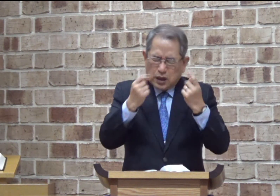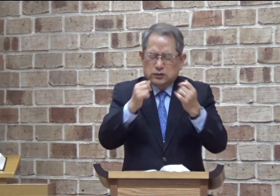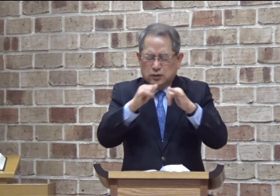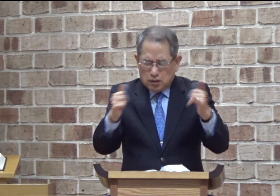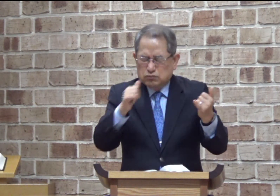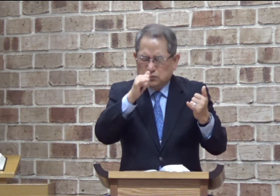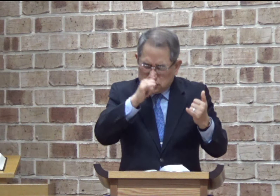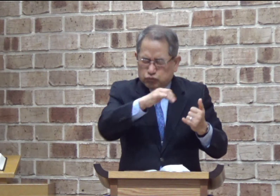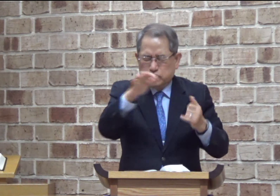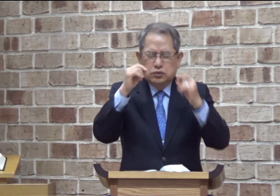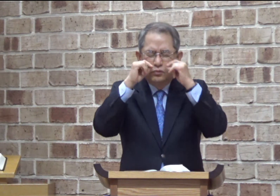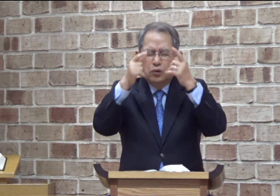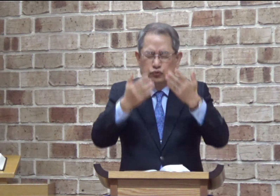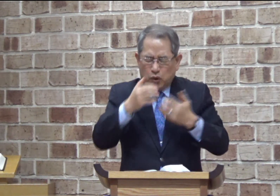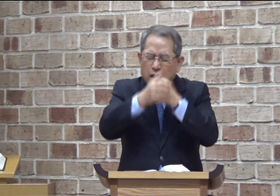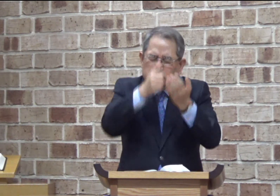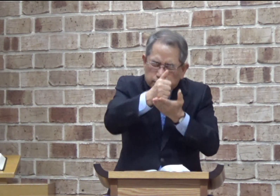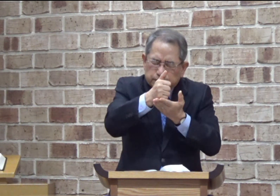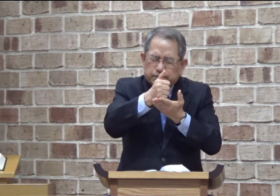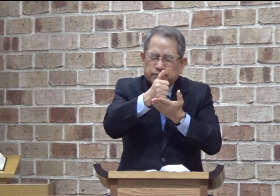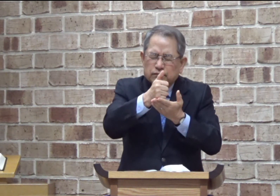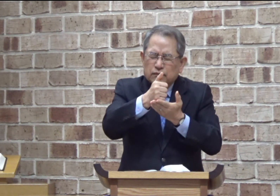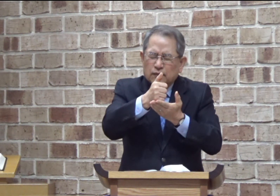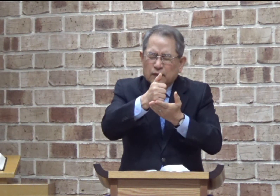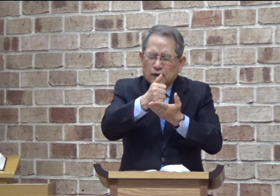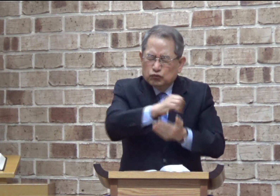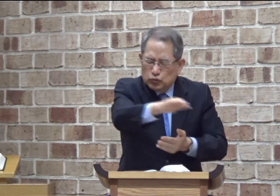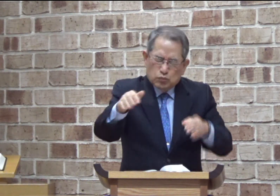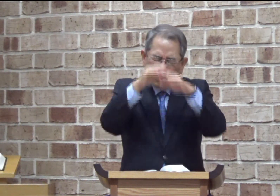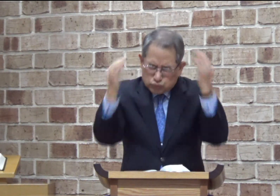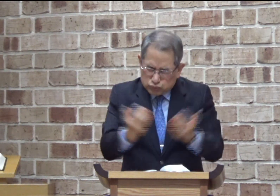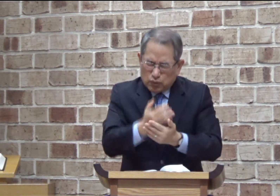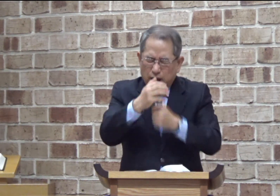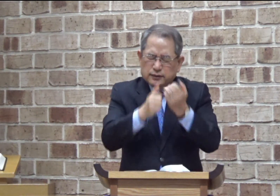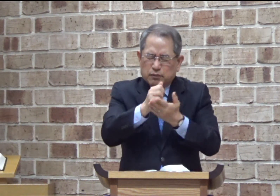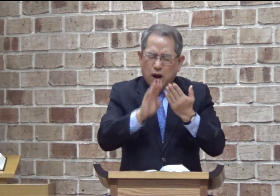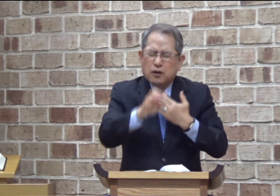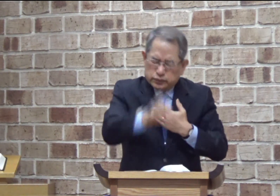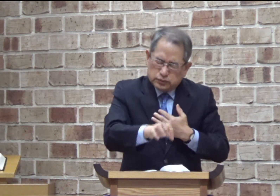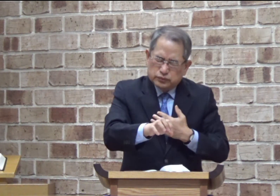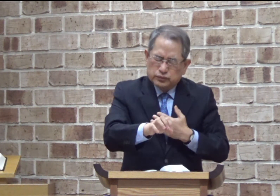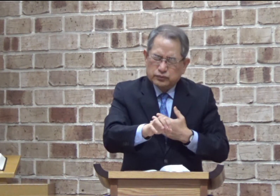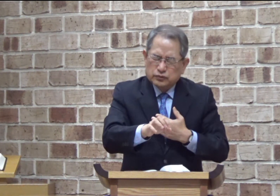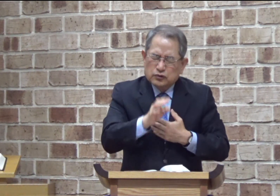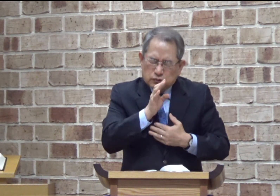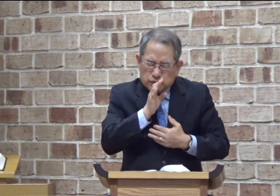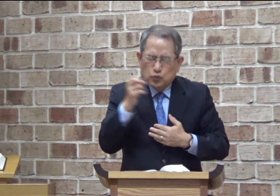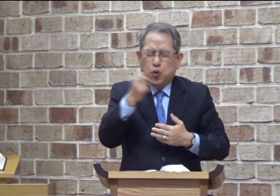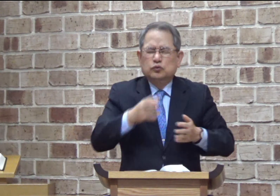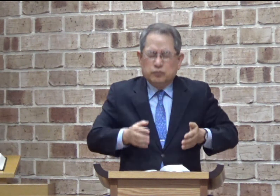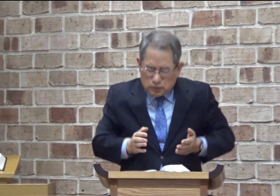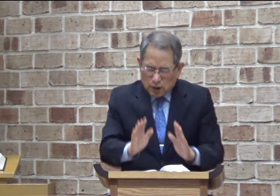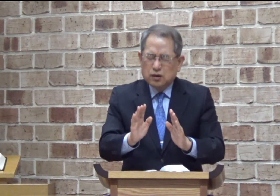거침돌이 되어서 살고 있습니다. 자신을 희생하고 디딤돌처럼